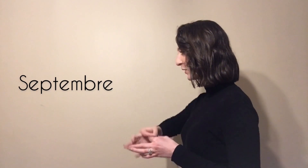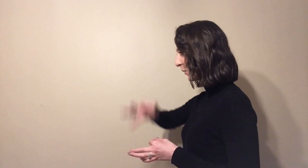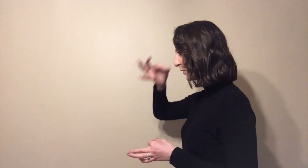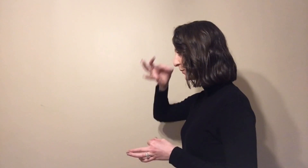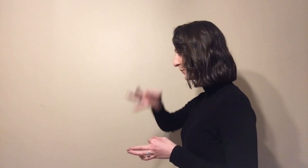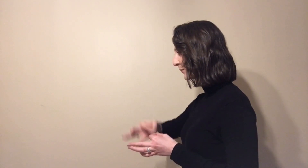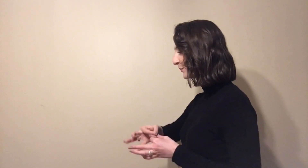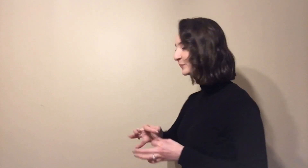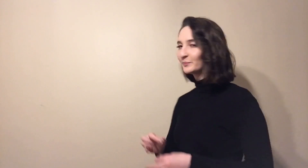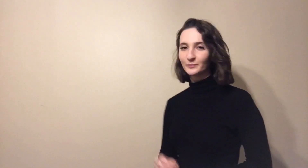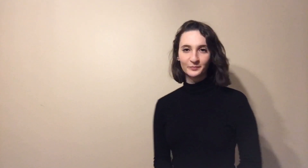septembre.